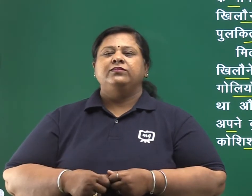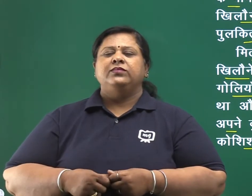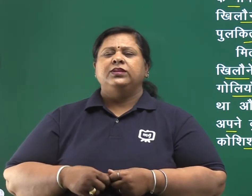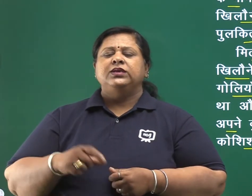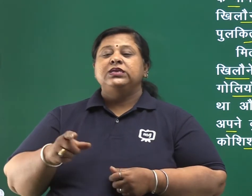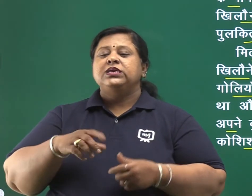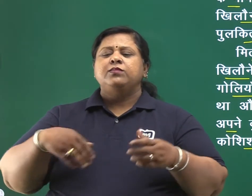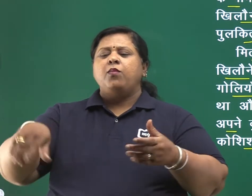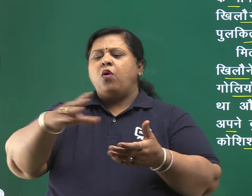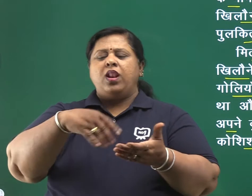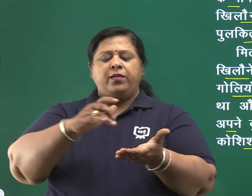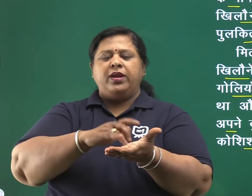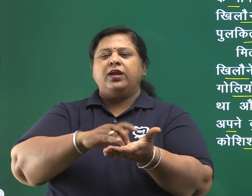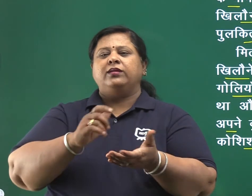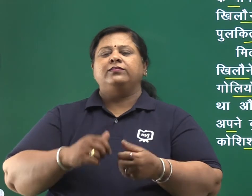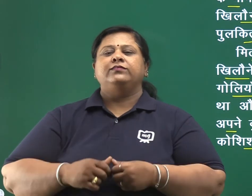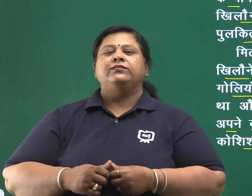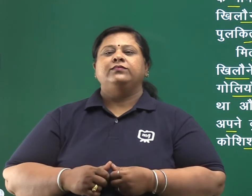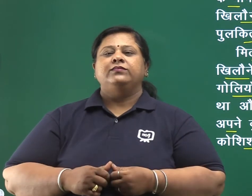जिस मोहल्ले में